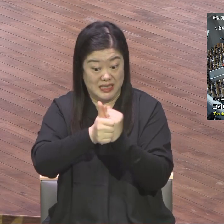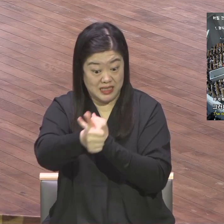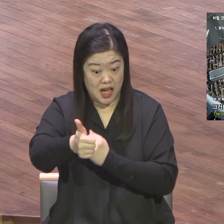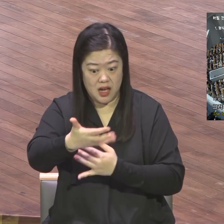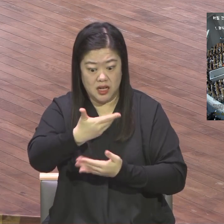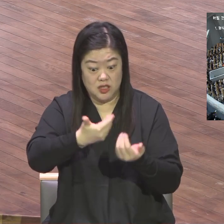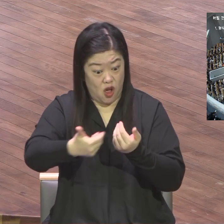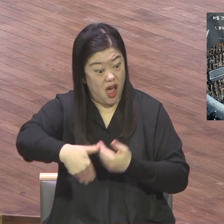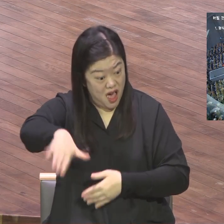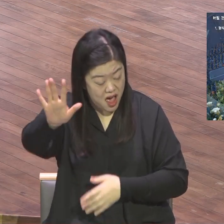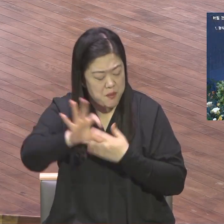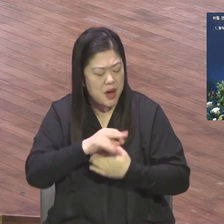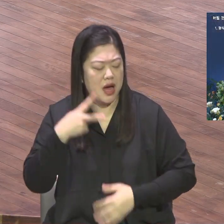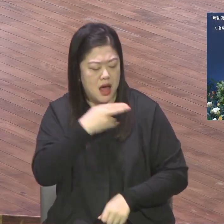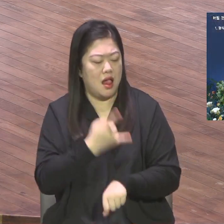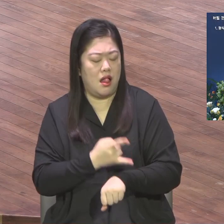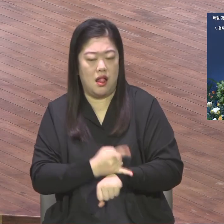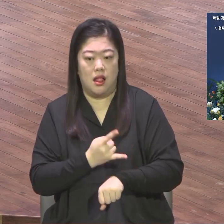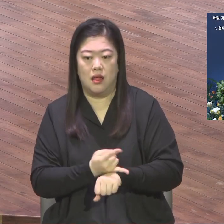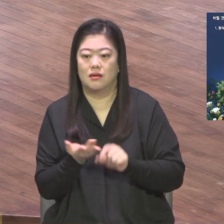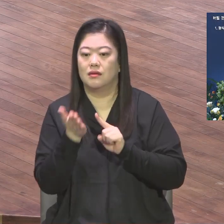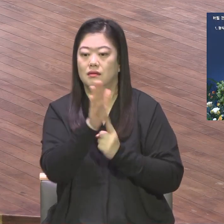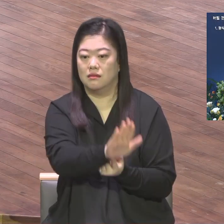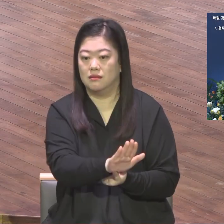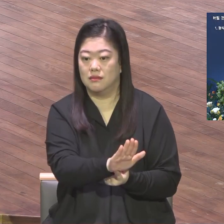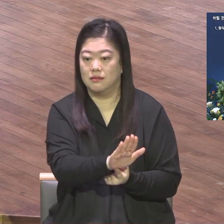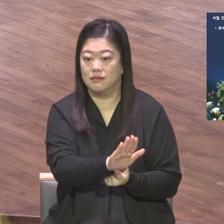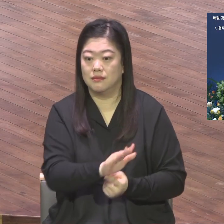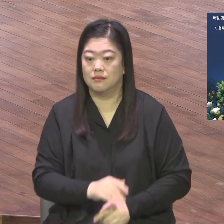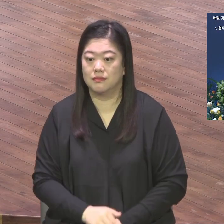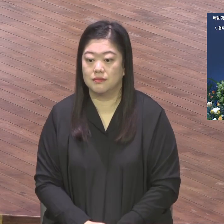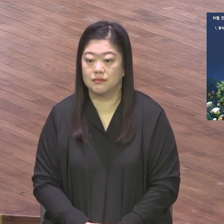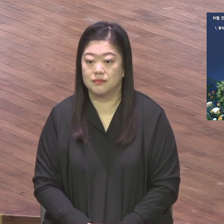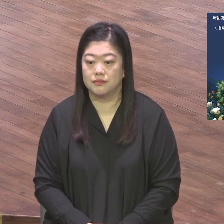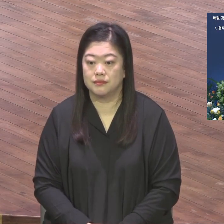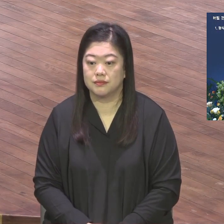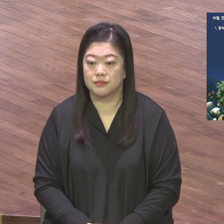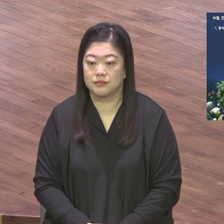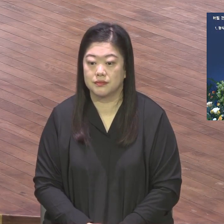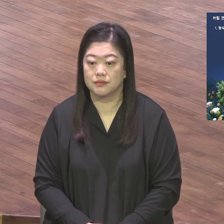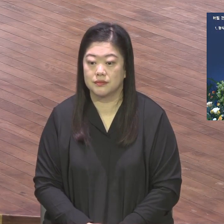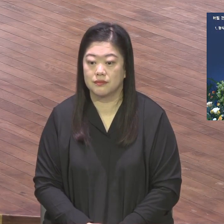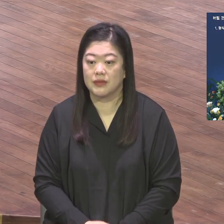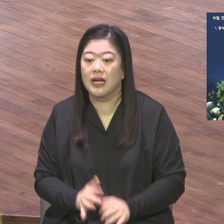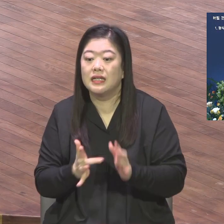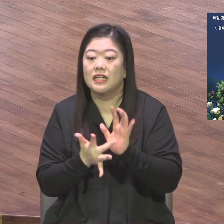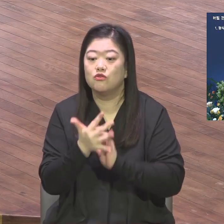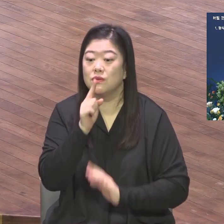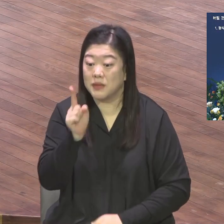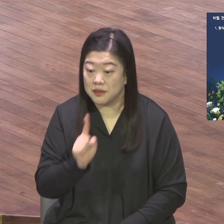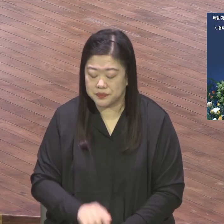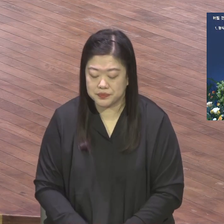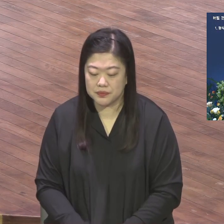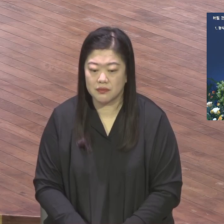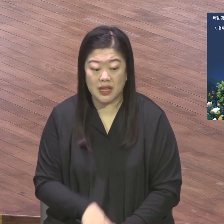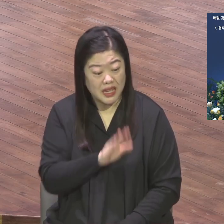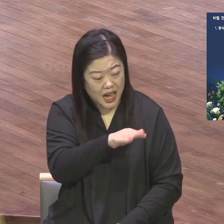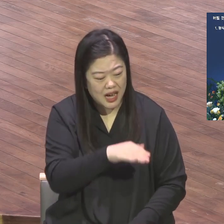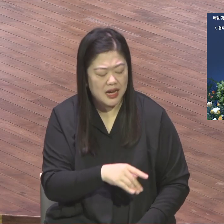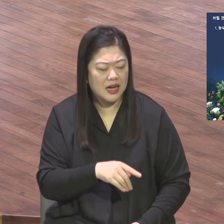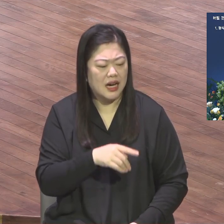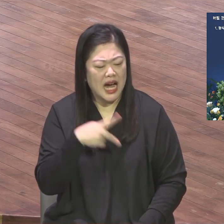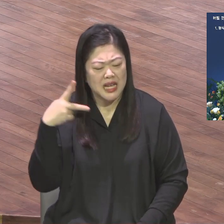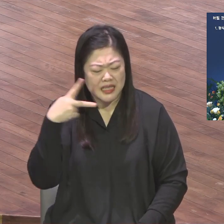것이라. 자, 본문의 내용을 보면 예수님께서 금식 자체를 틀렸다고, 금식